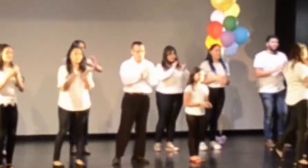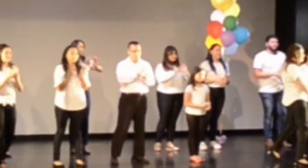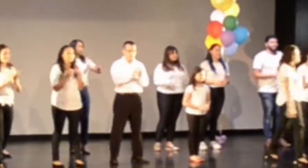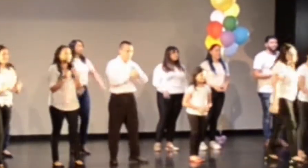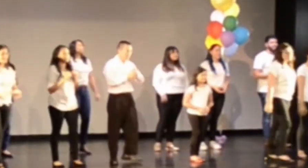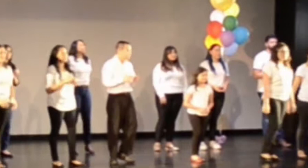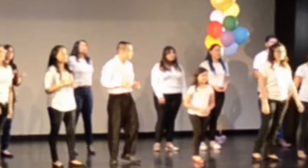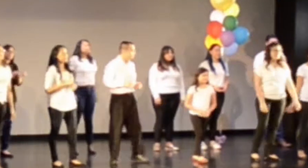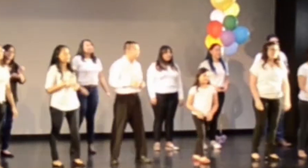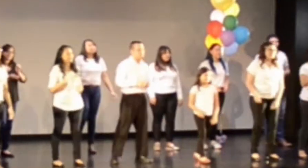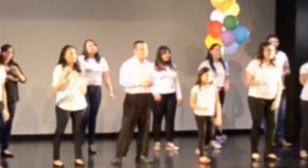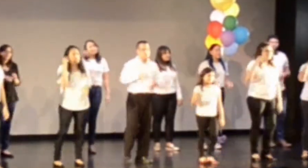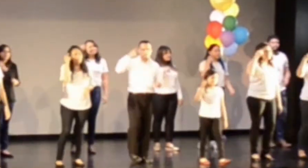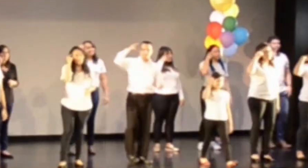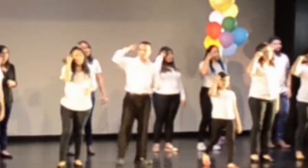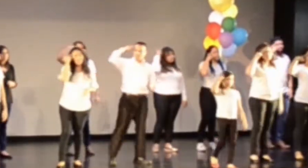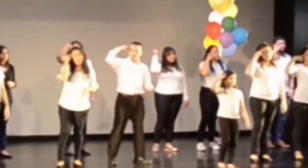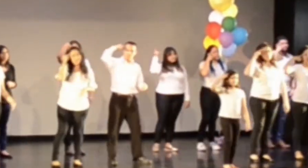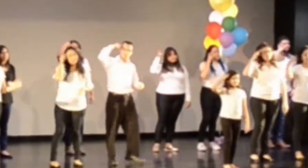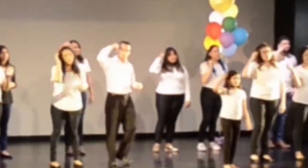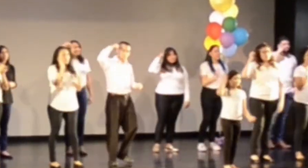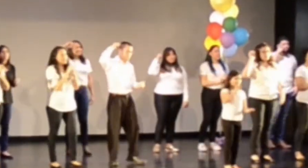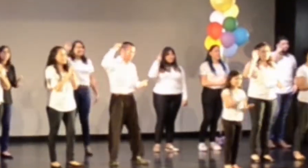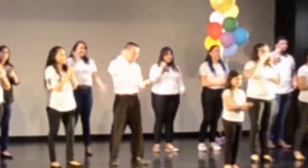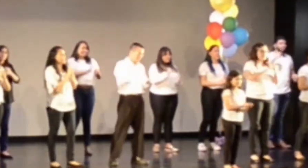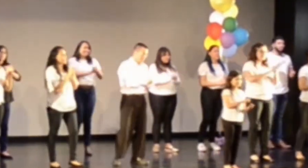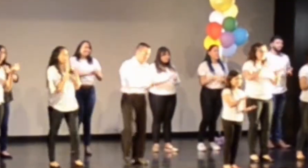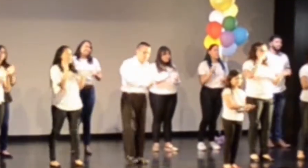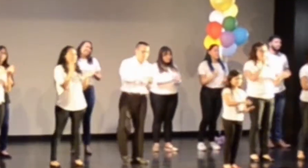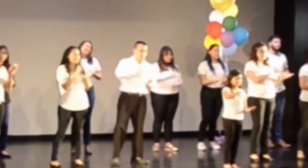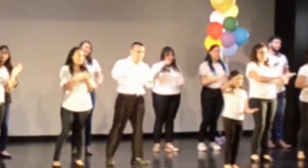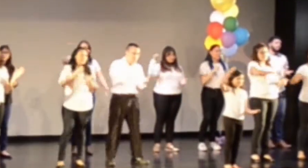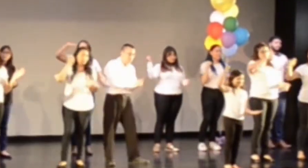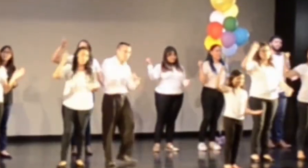comparar. Si lo pienso, creo que es un imposible,